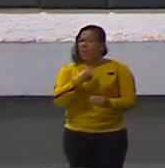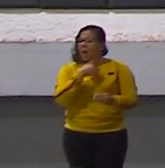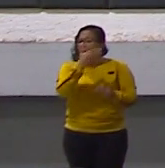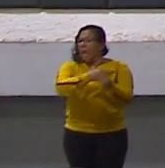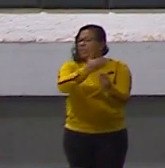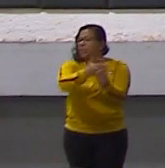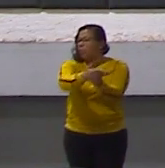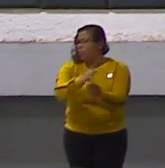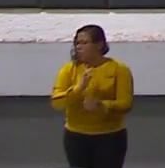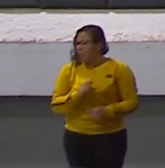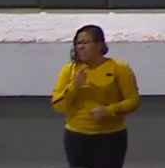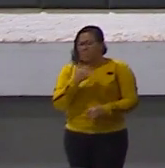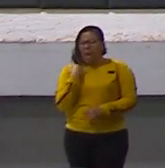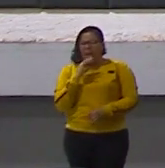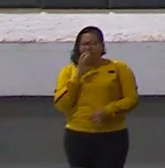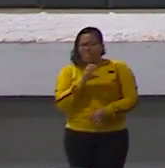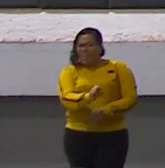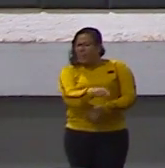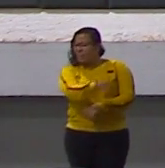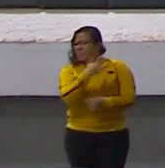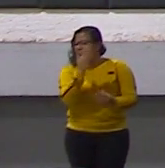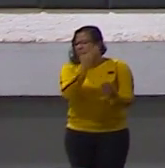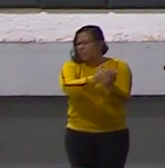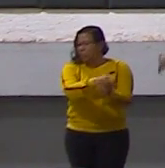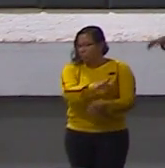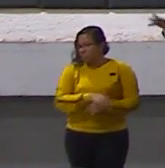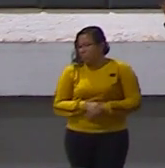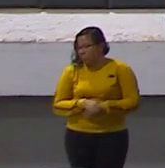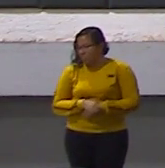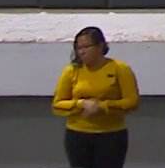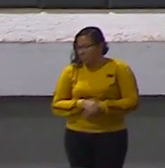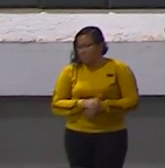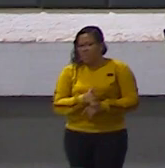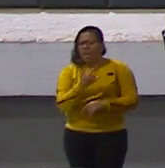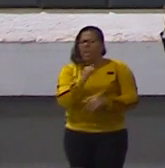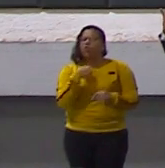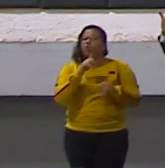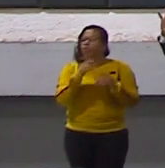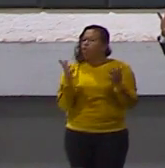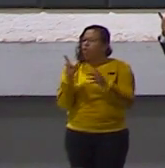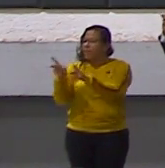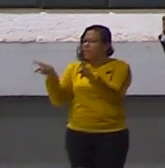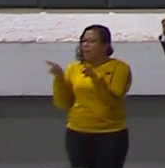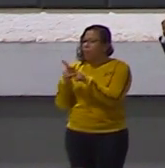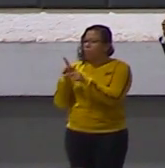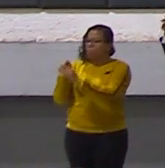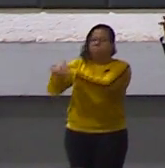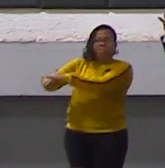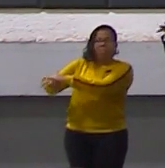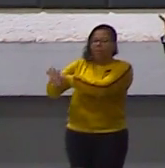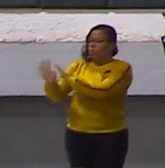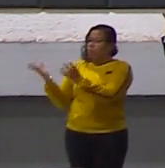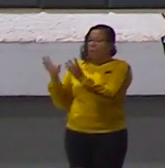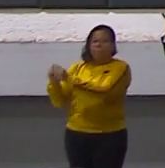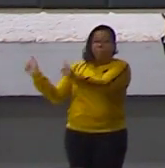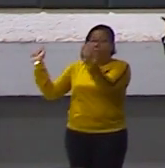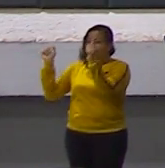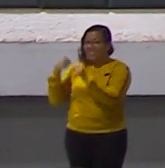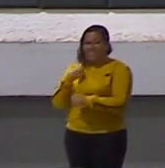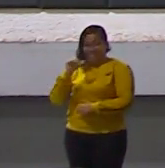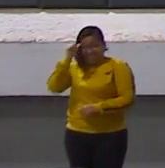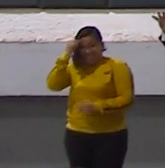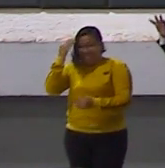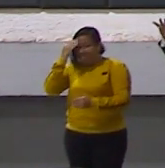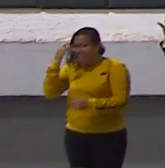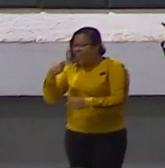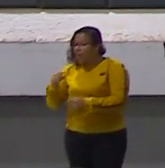esa vía o ya del archivo esas cosas son del cuarto de san alejo desaparecieron y se saben que el parte sana